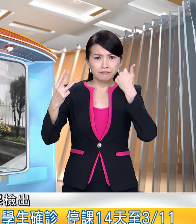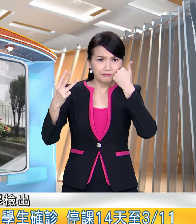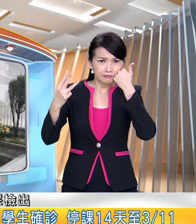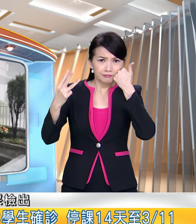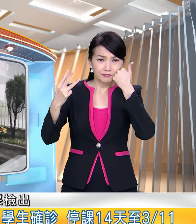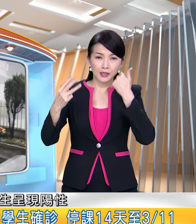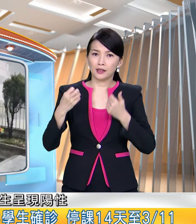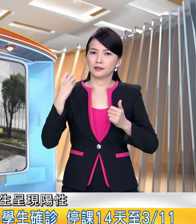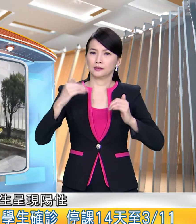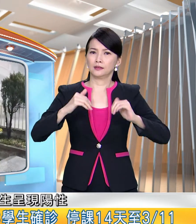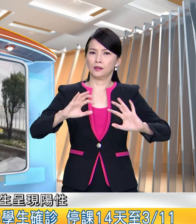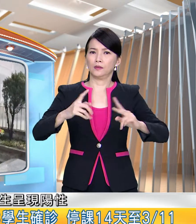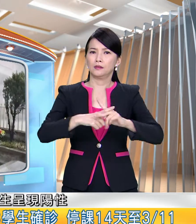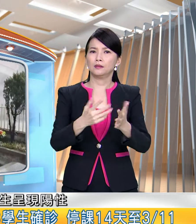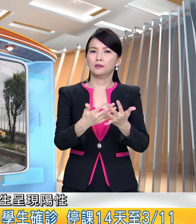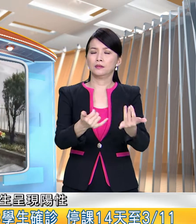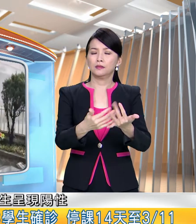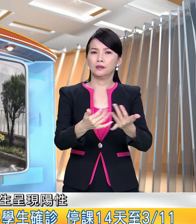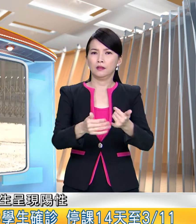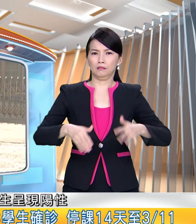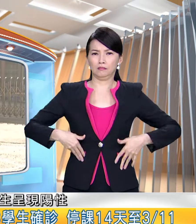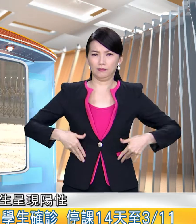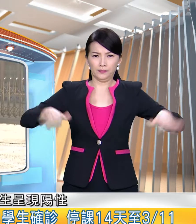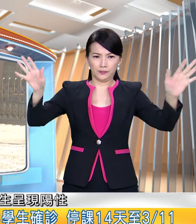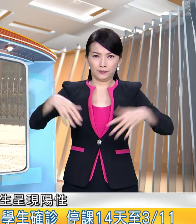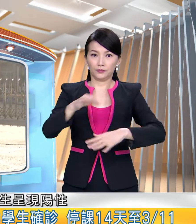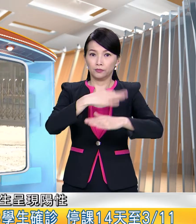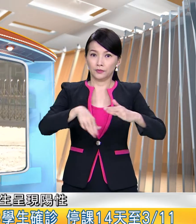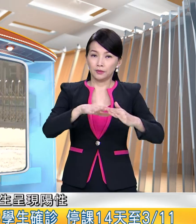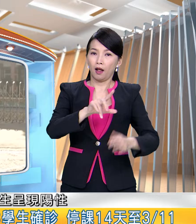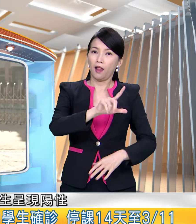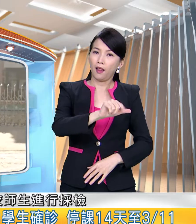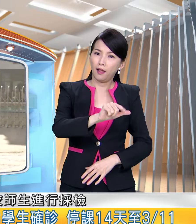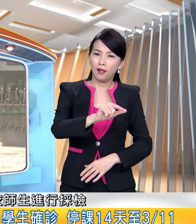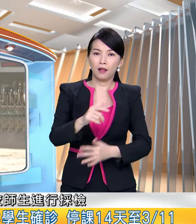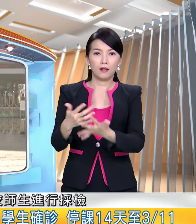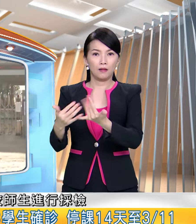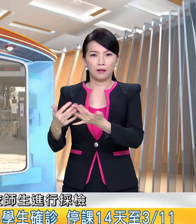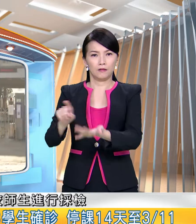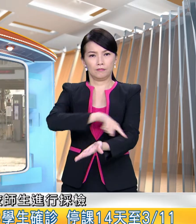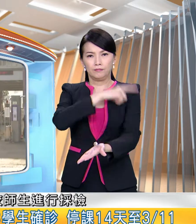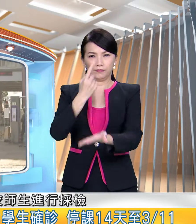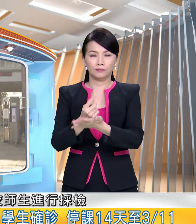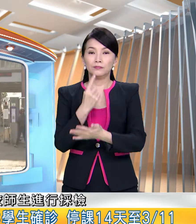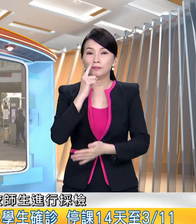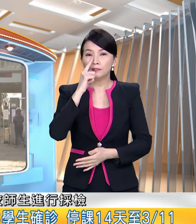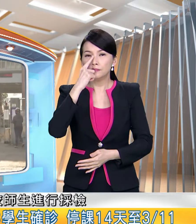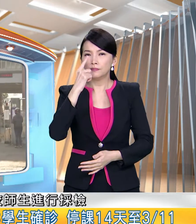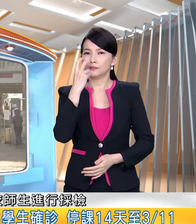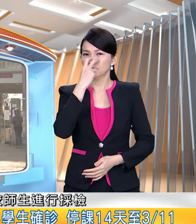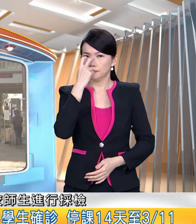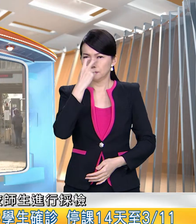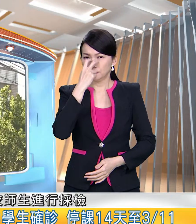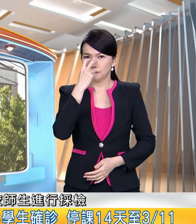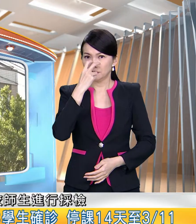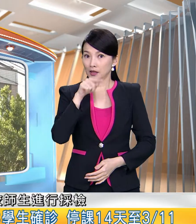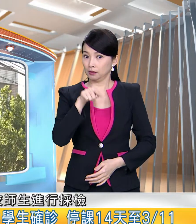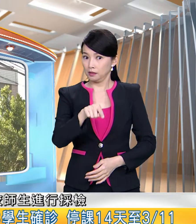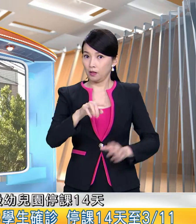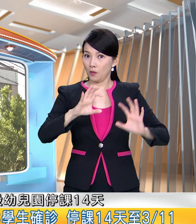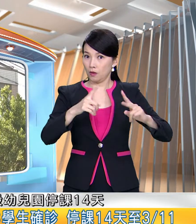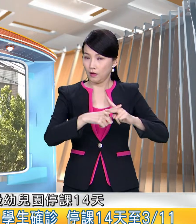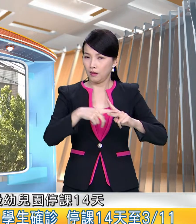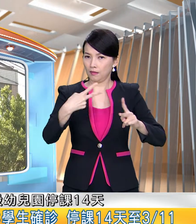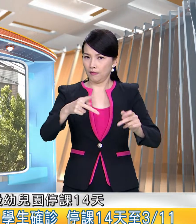采检出3位新接国小学生呈现阳性，已经紧急通知全校师生进行采